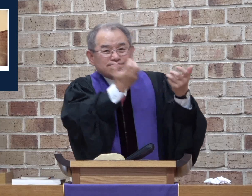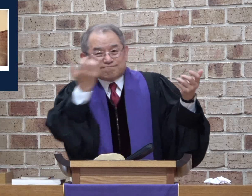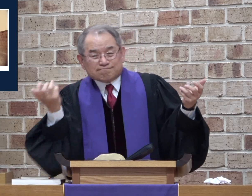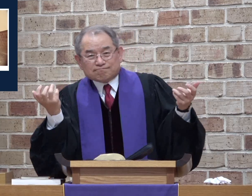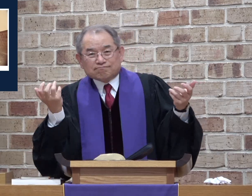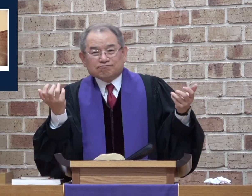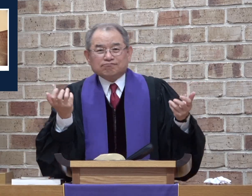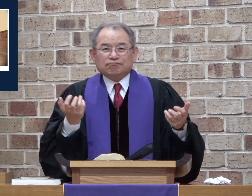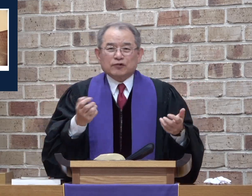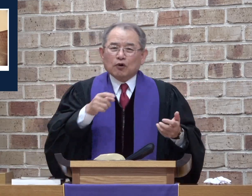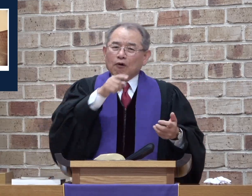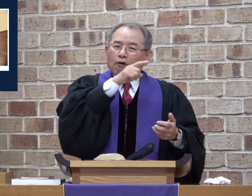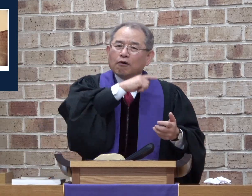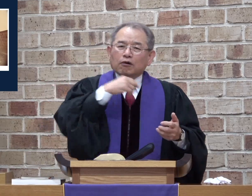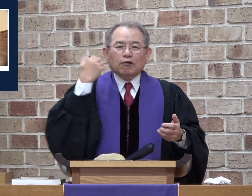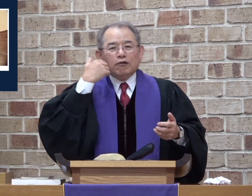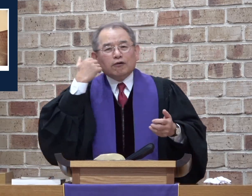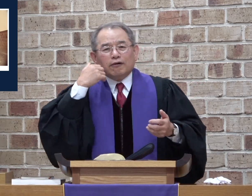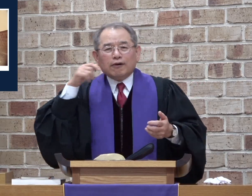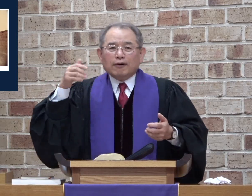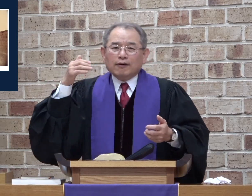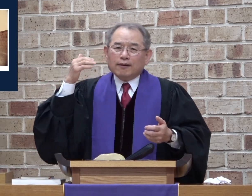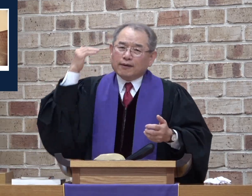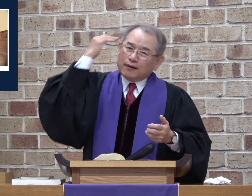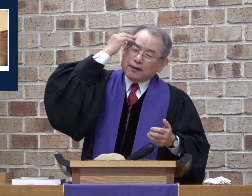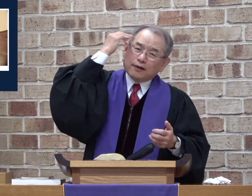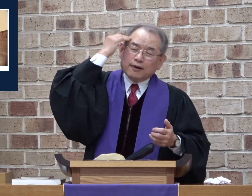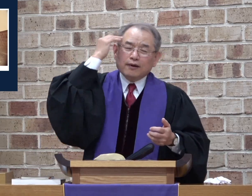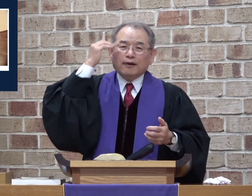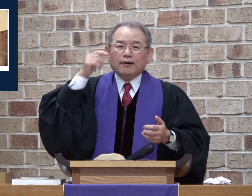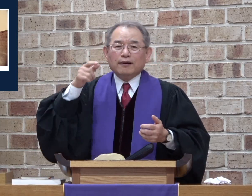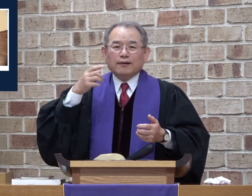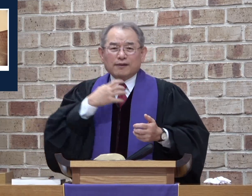영락교회 농아부에서 독립해서